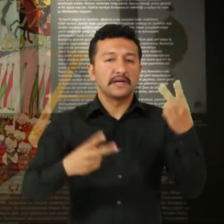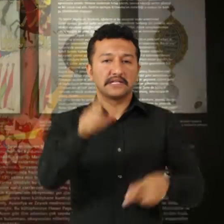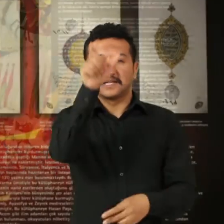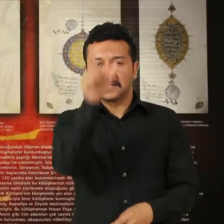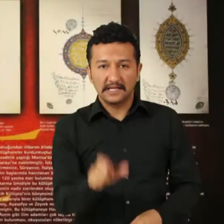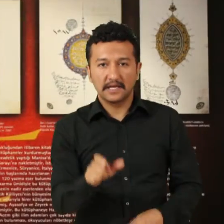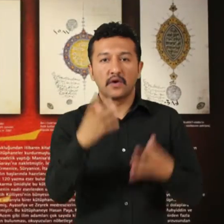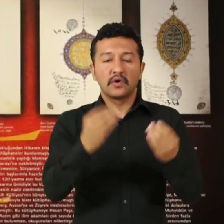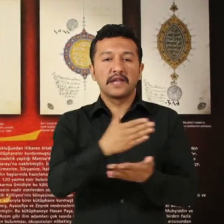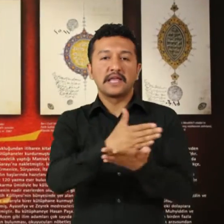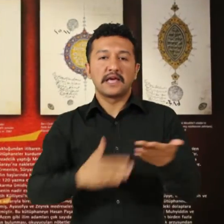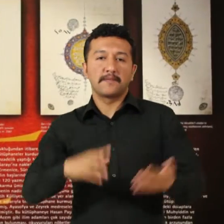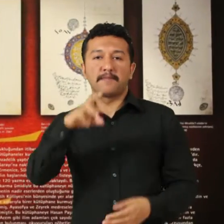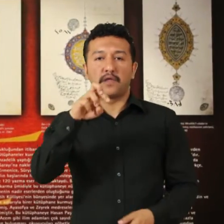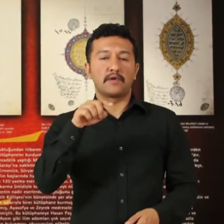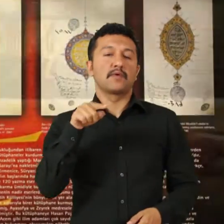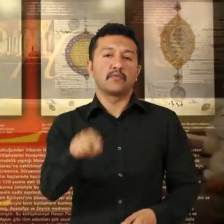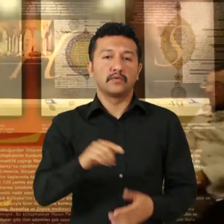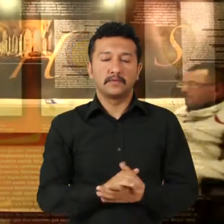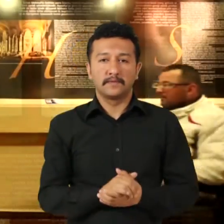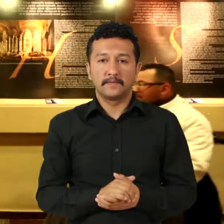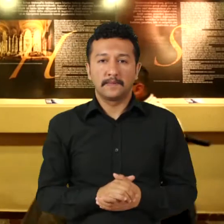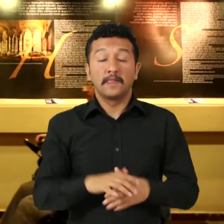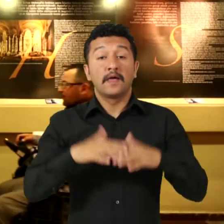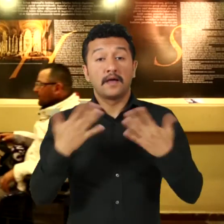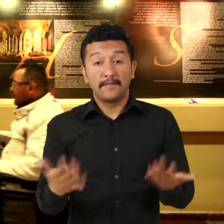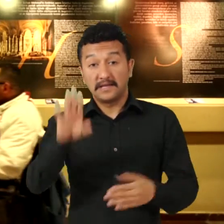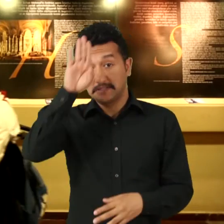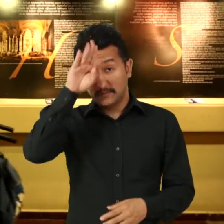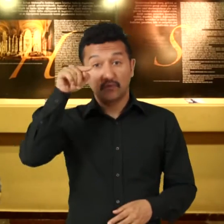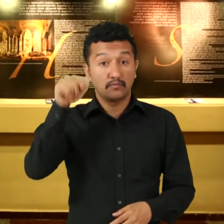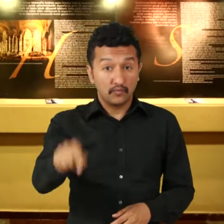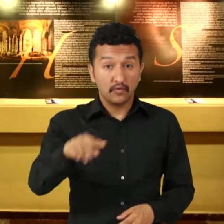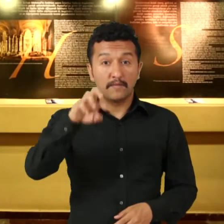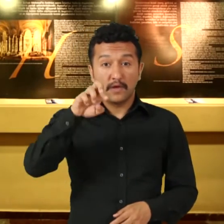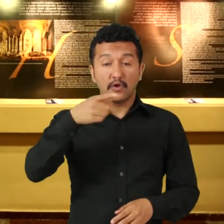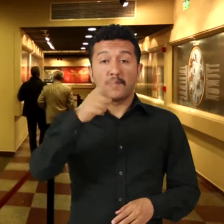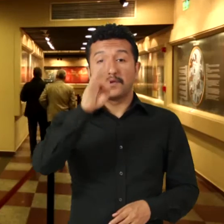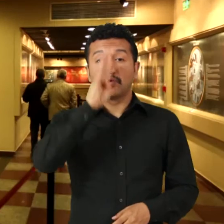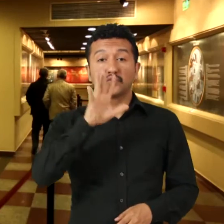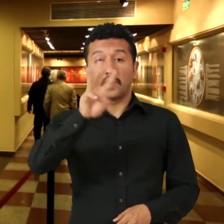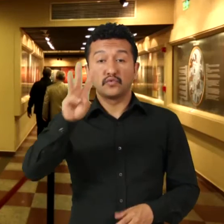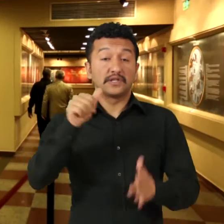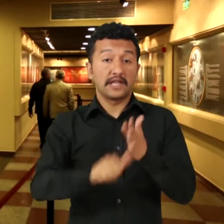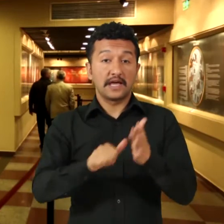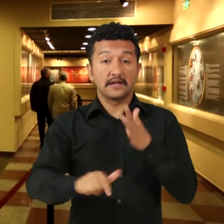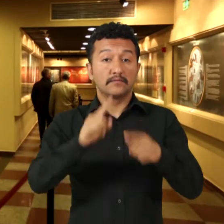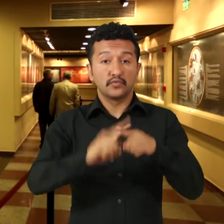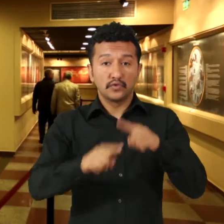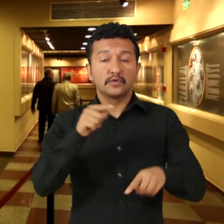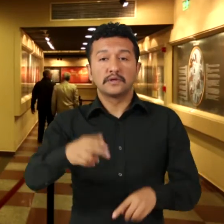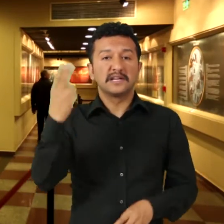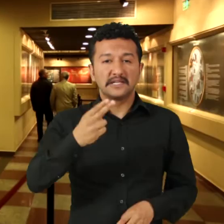olarak yarım panoramik özelliktedir. Ancak İstanbul Panorama 1453 Tarih Müzesi'ndeki